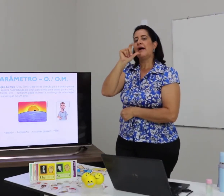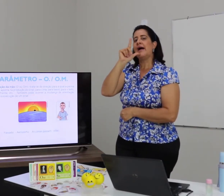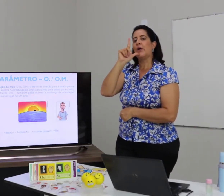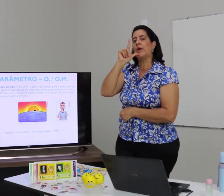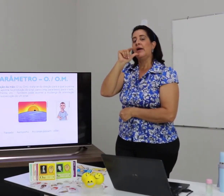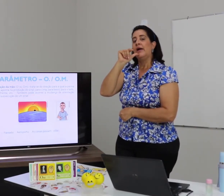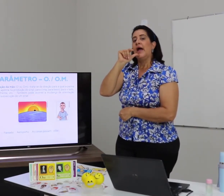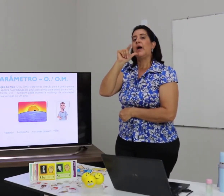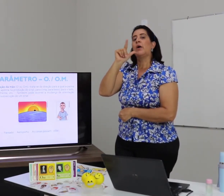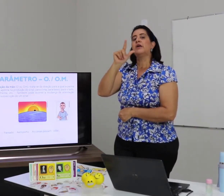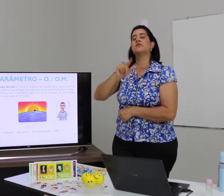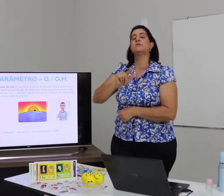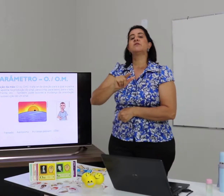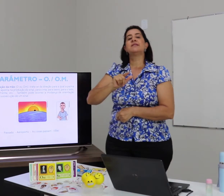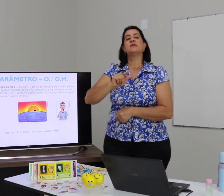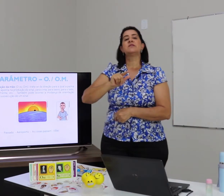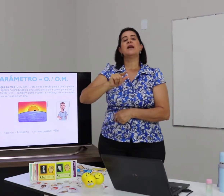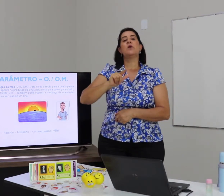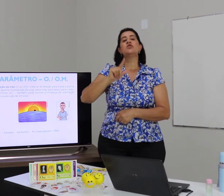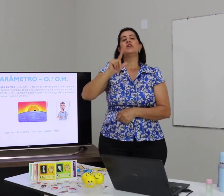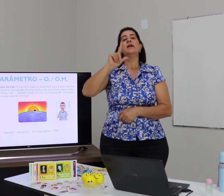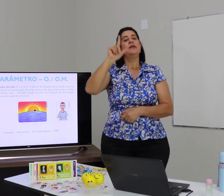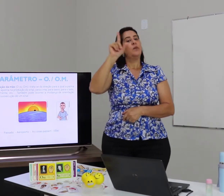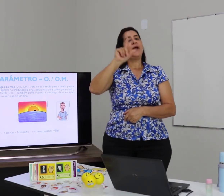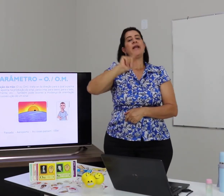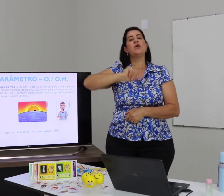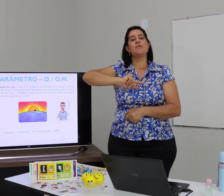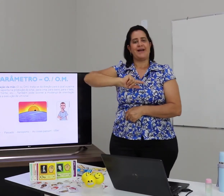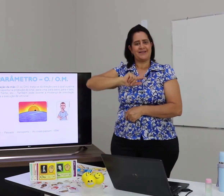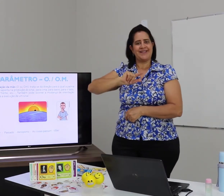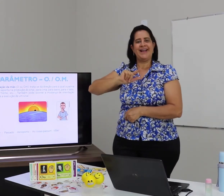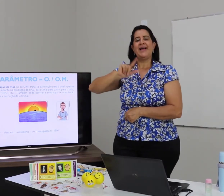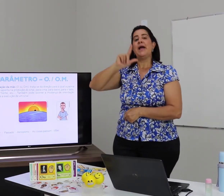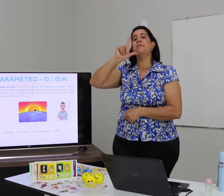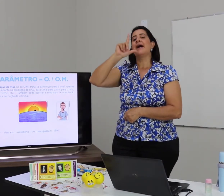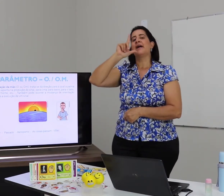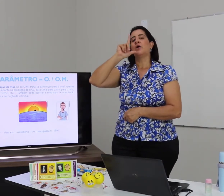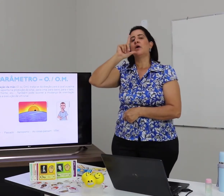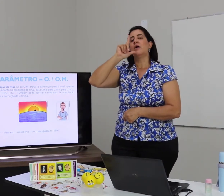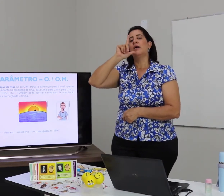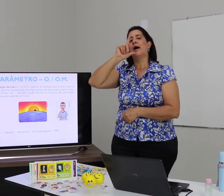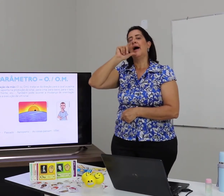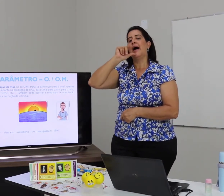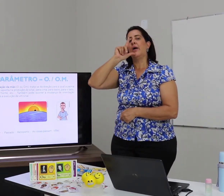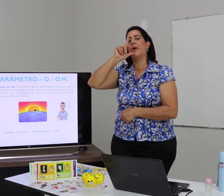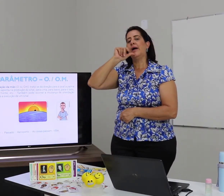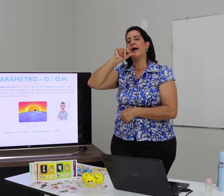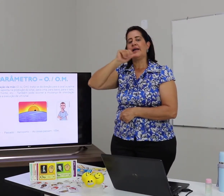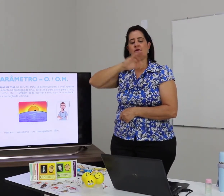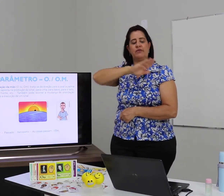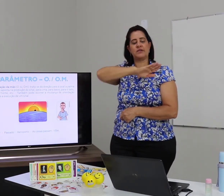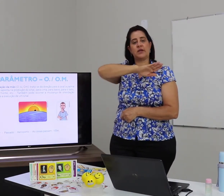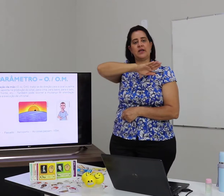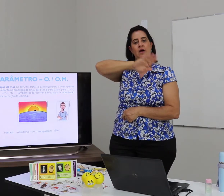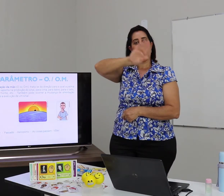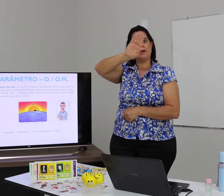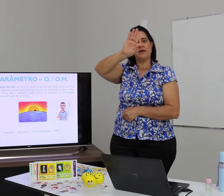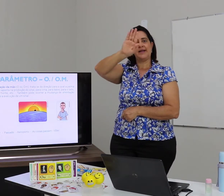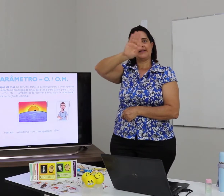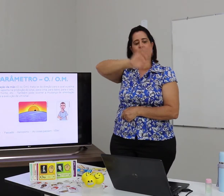Água. Agora nós vamos fazer o sinal de, não é rio mais, né? É mar, ó. Água. Aí eu faço aqui, ó, letra